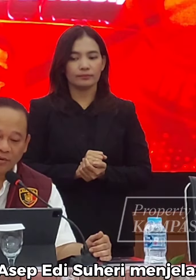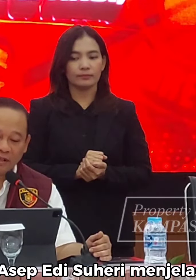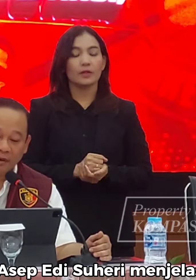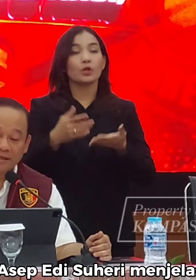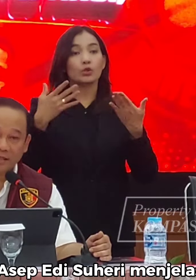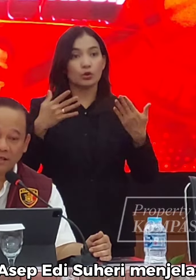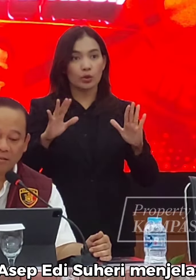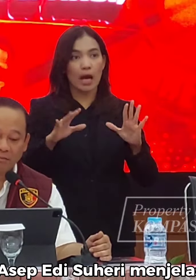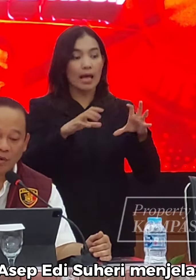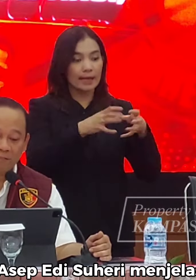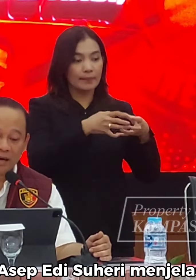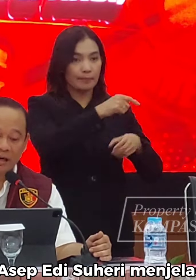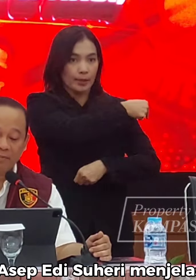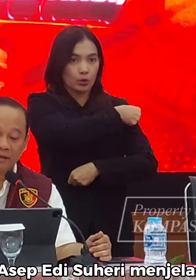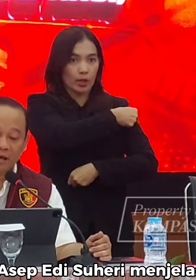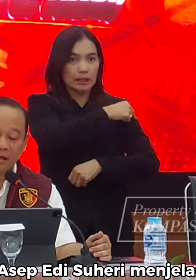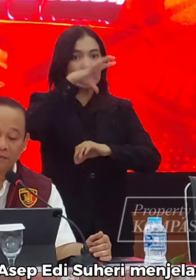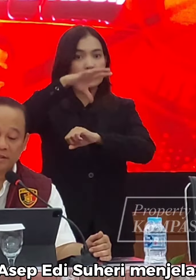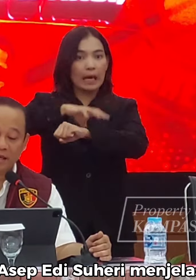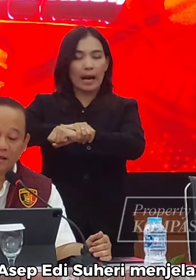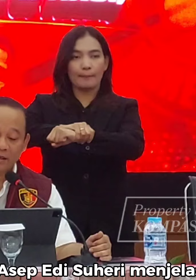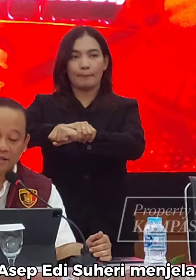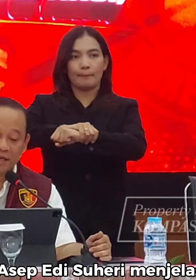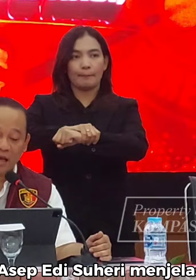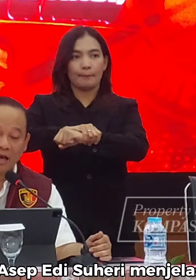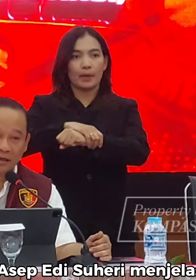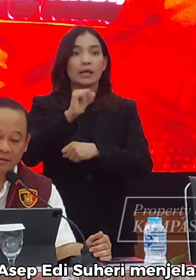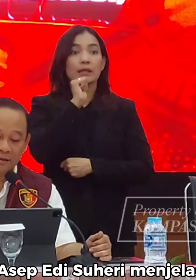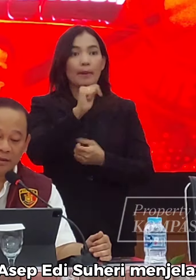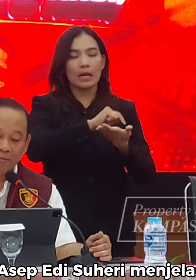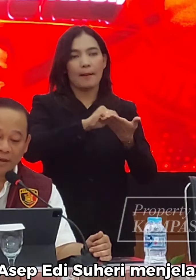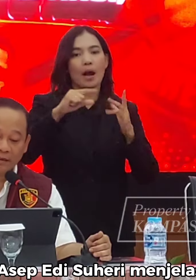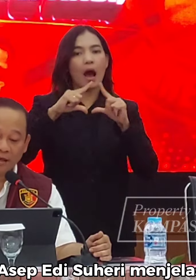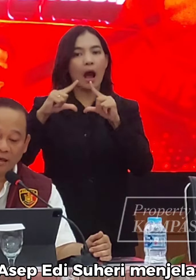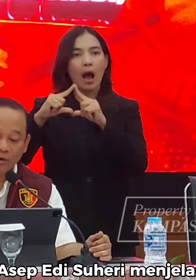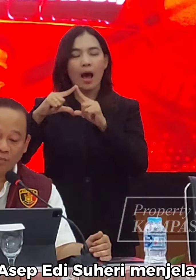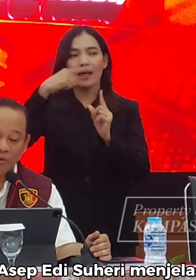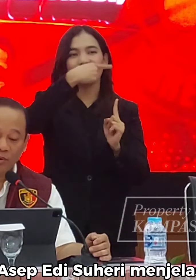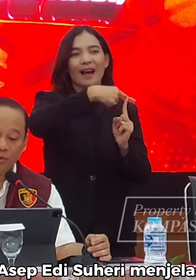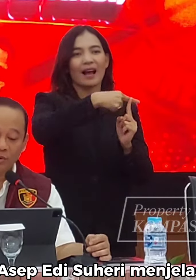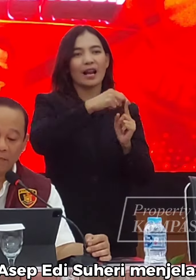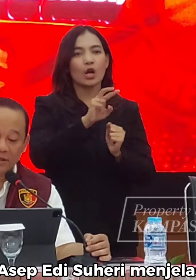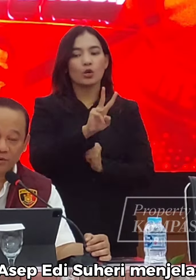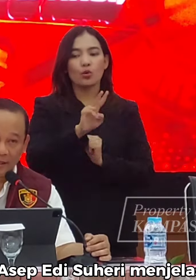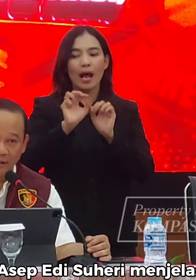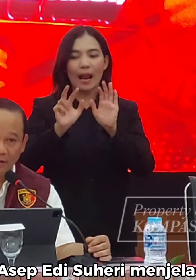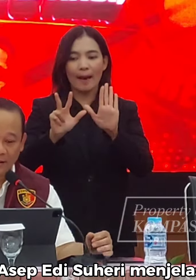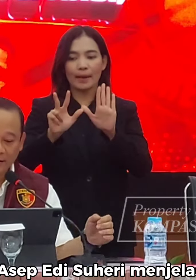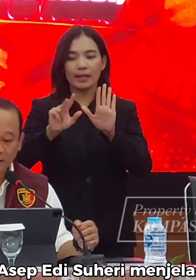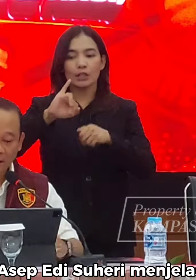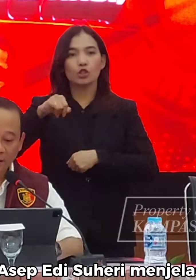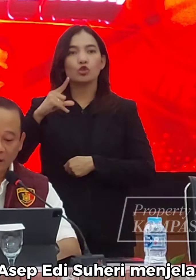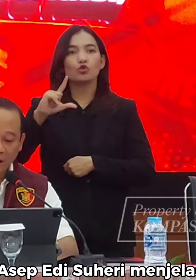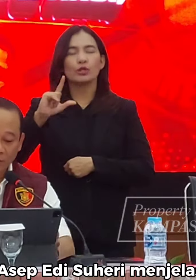setelah itu tim berhasil melakukan penangkapan terhadap tersangka dengan AA pada tanggal 28 Juli